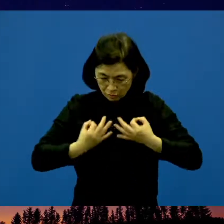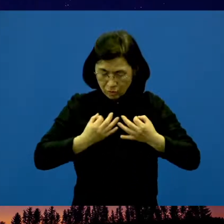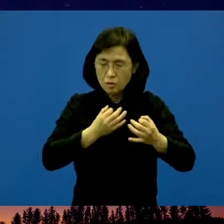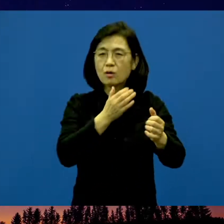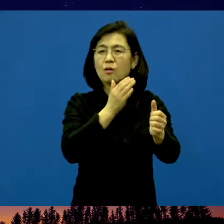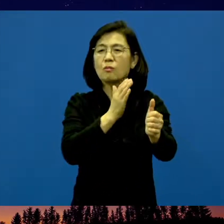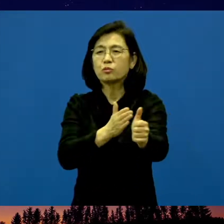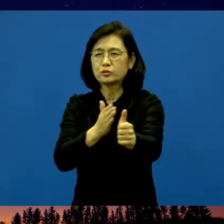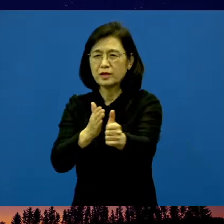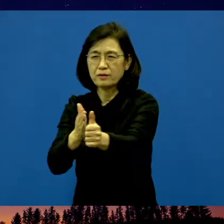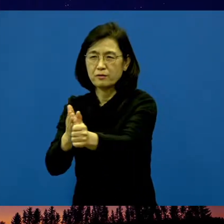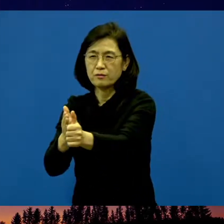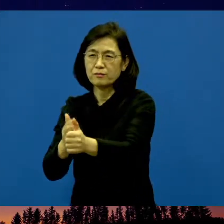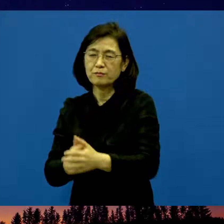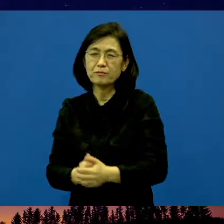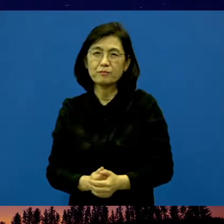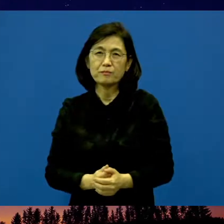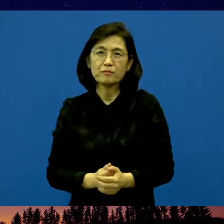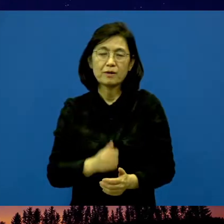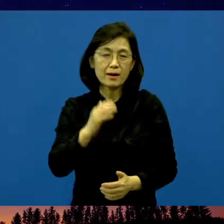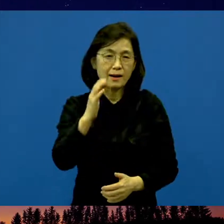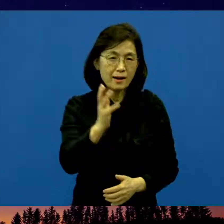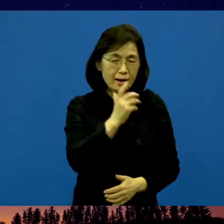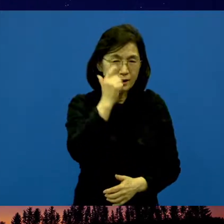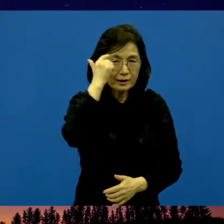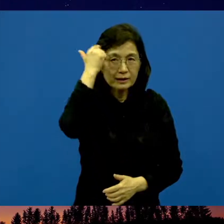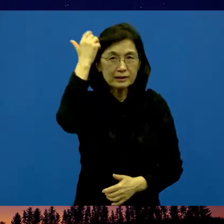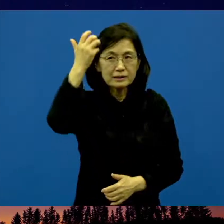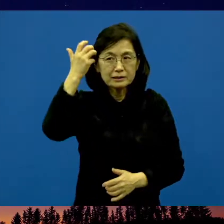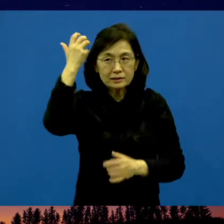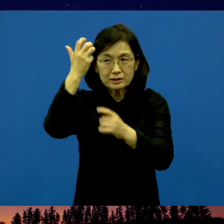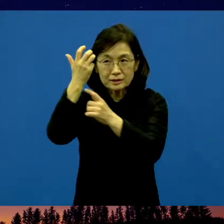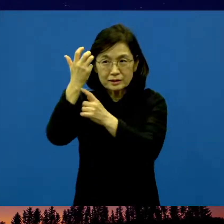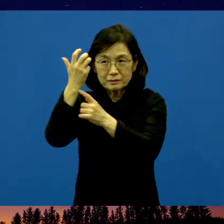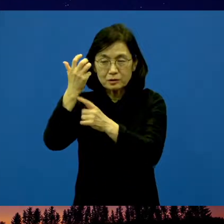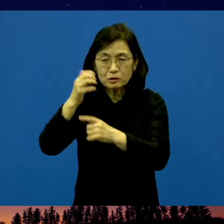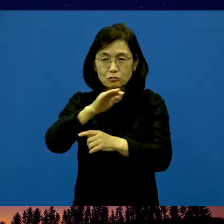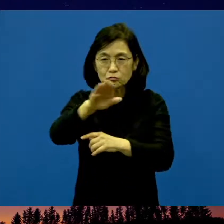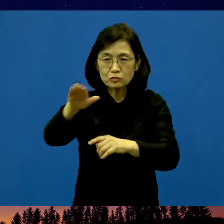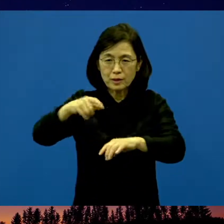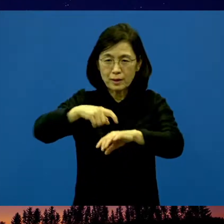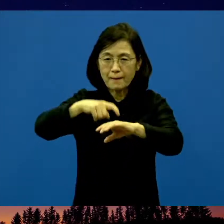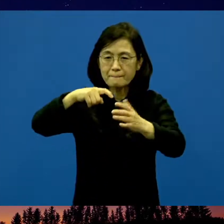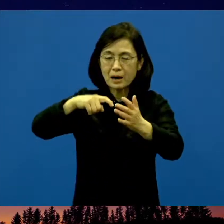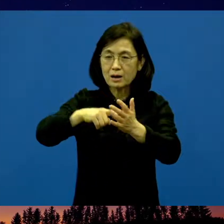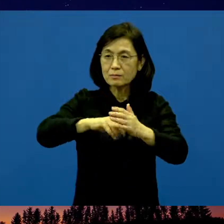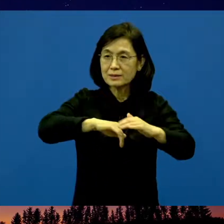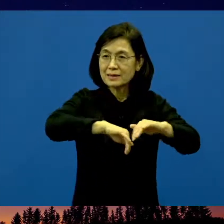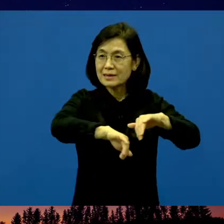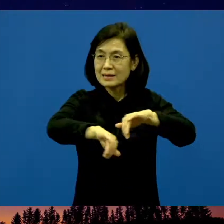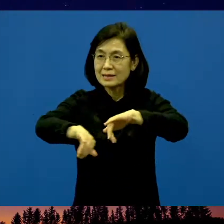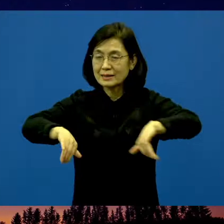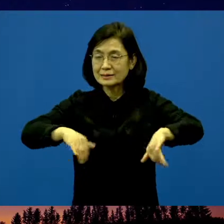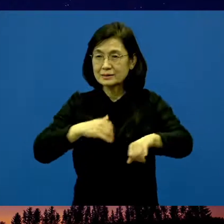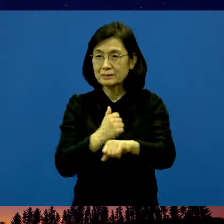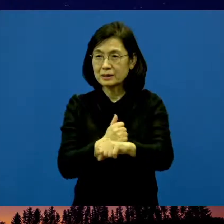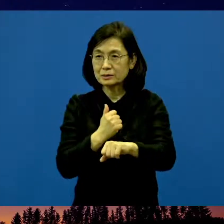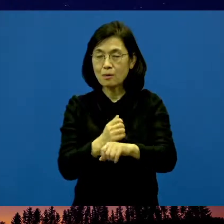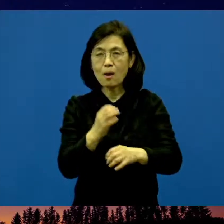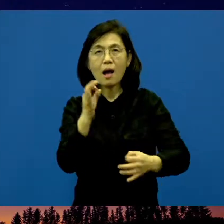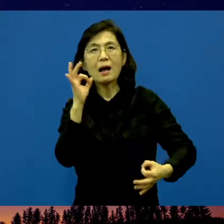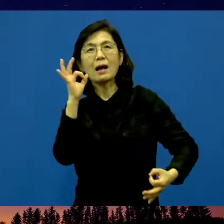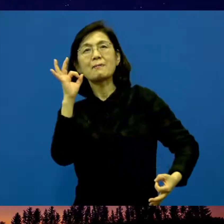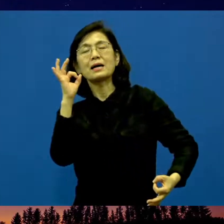잘 살펴보셔야 돼요. 성령이 우리의 마음을 움직이시고 가만히 있지 못하도록 각성을 시키시는